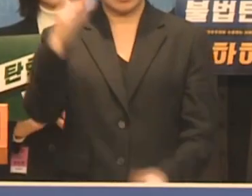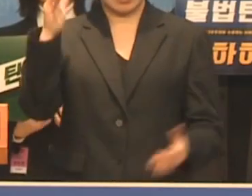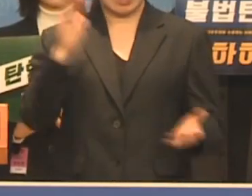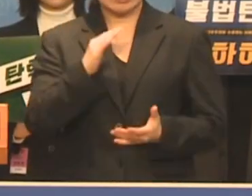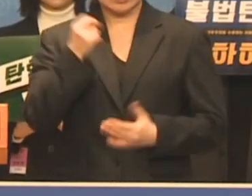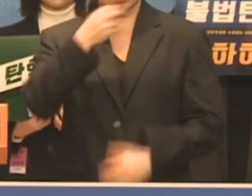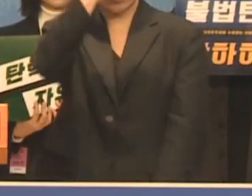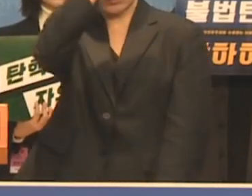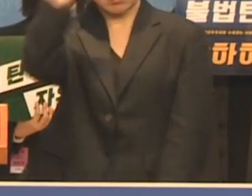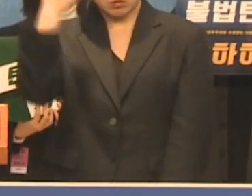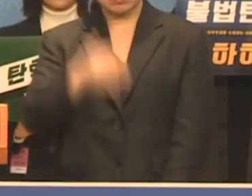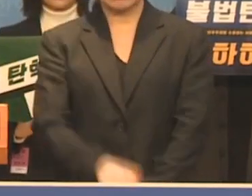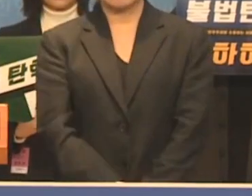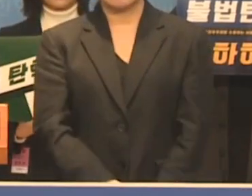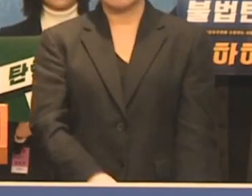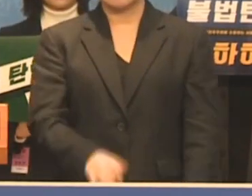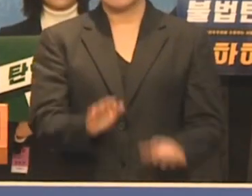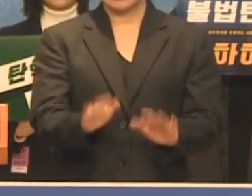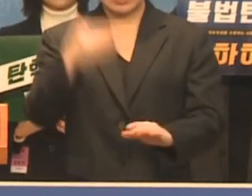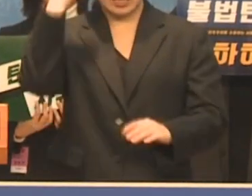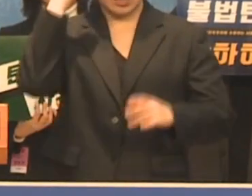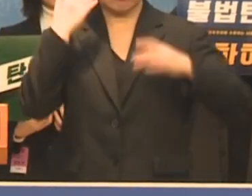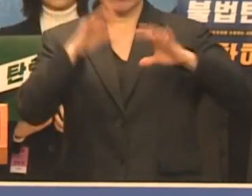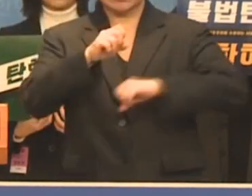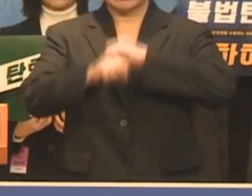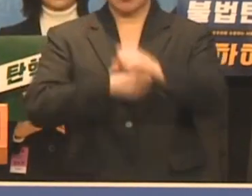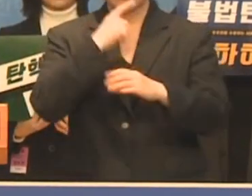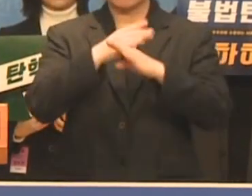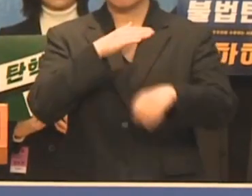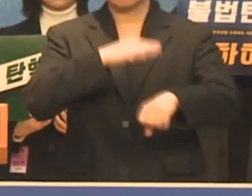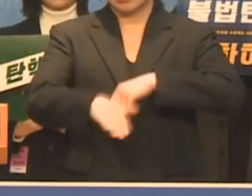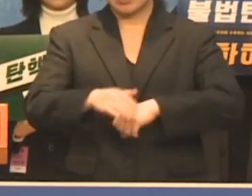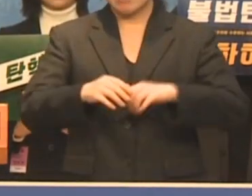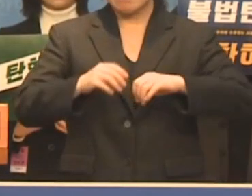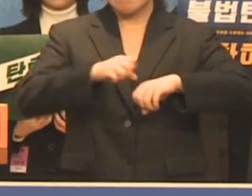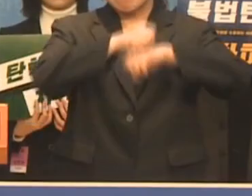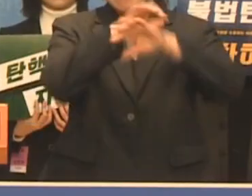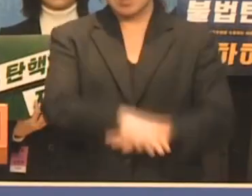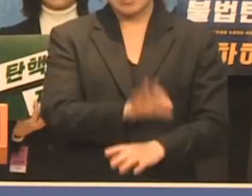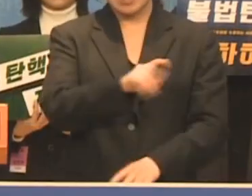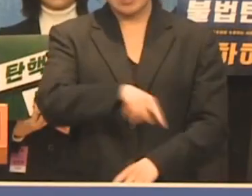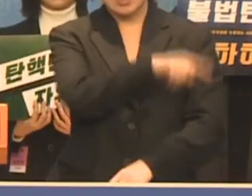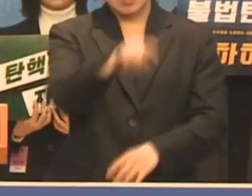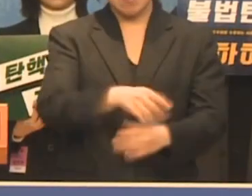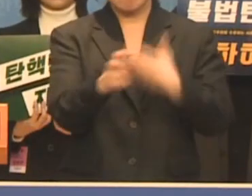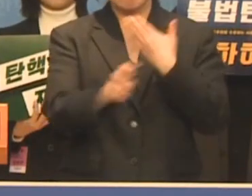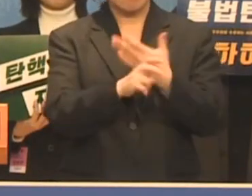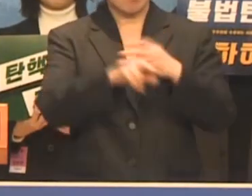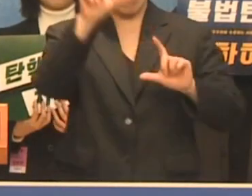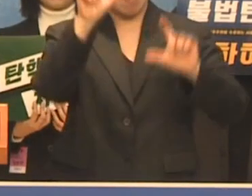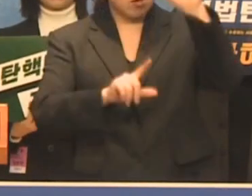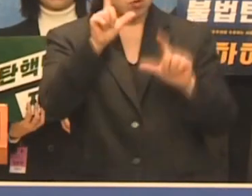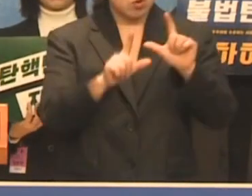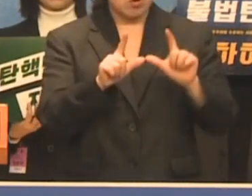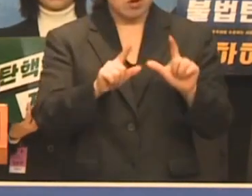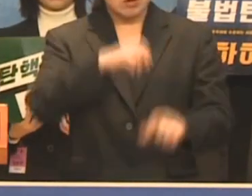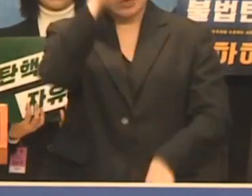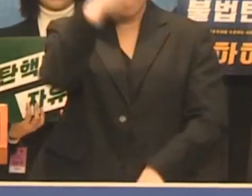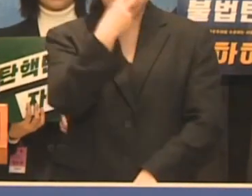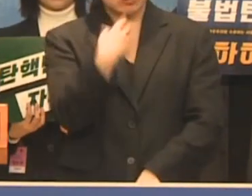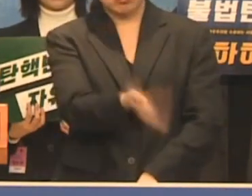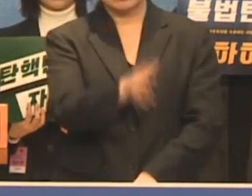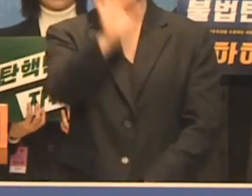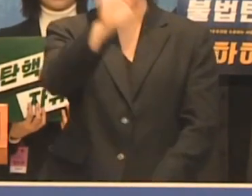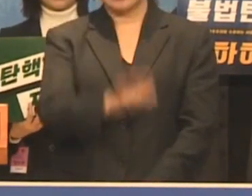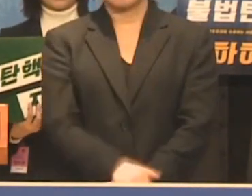학생들과 청년들은 이제 절대로 대한민국의 자유민주주의를 파괴하는 거대 야당의 불법적인 행태를 좌시하지 않을 것입니다.